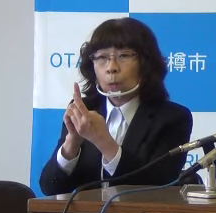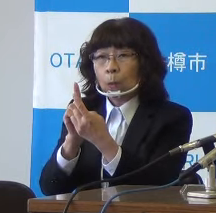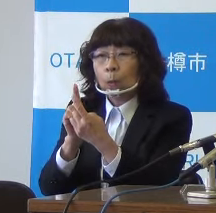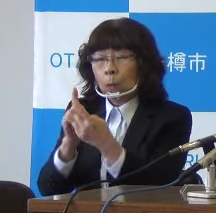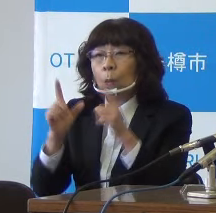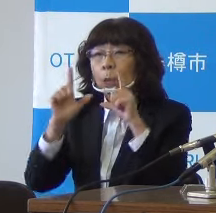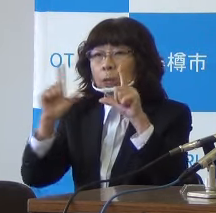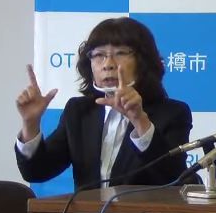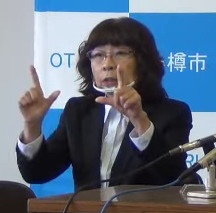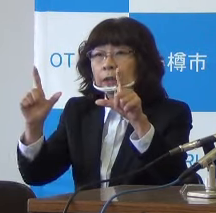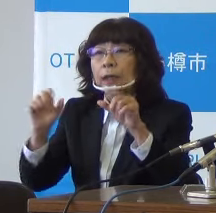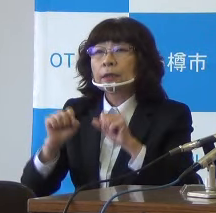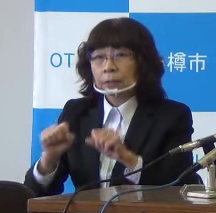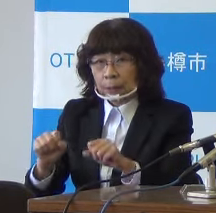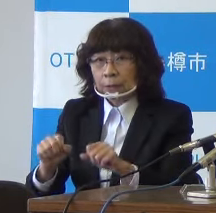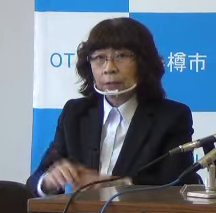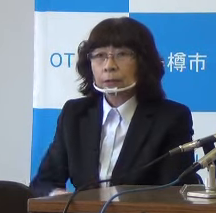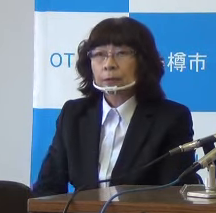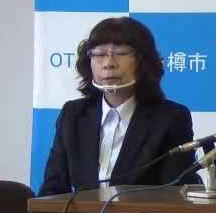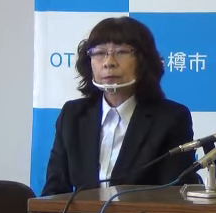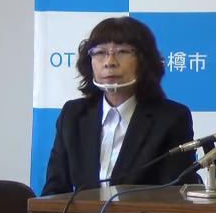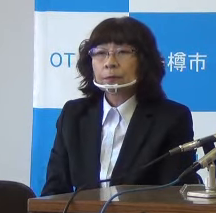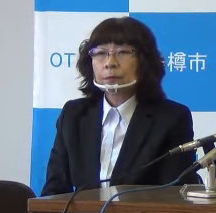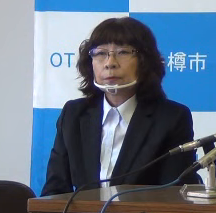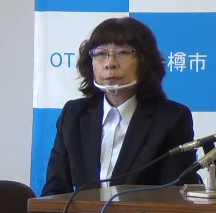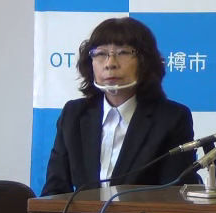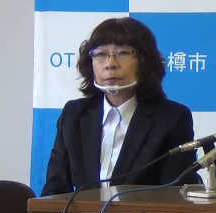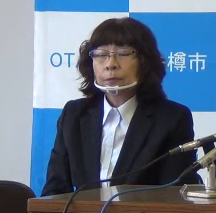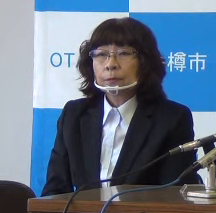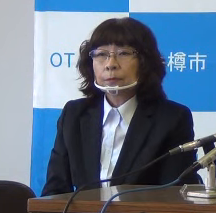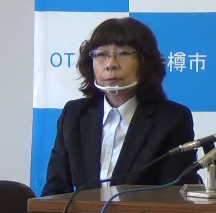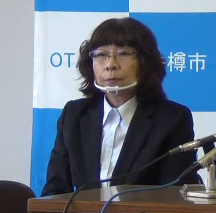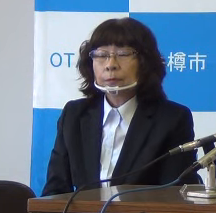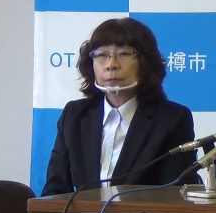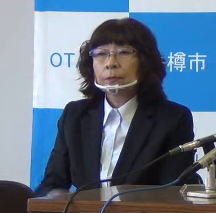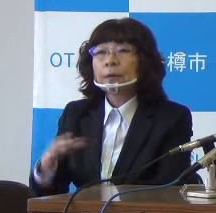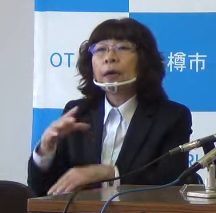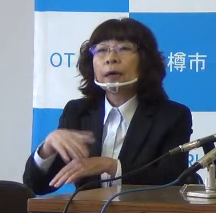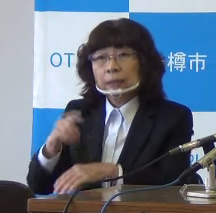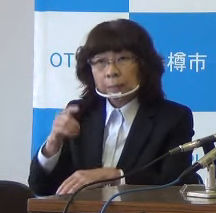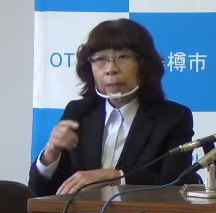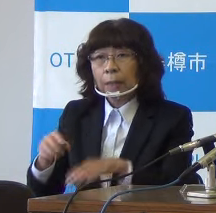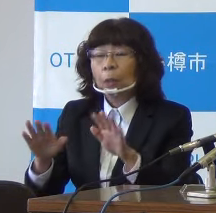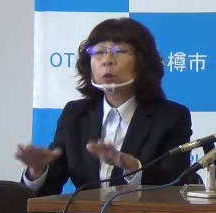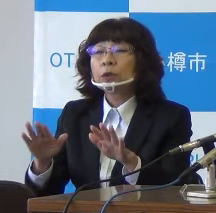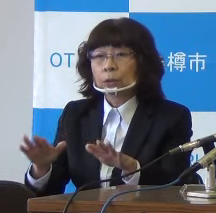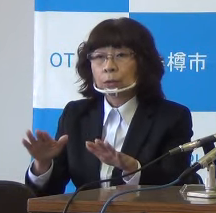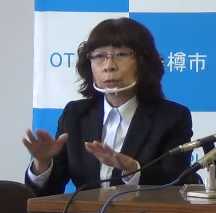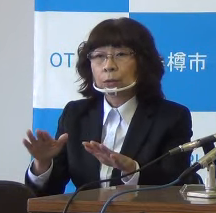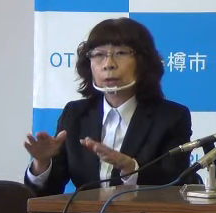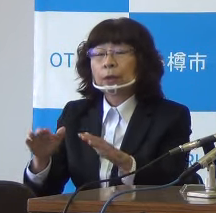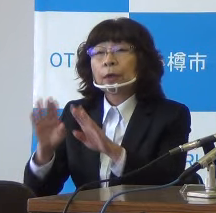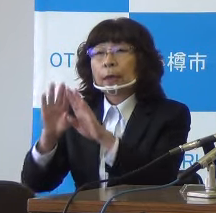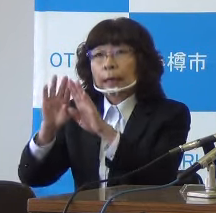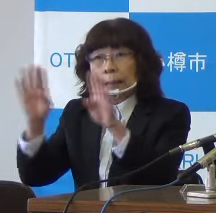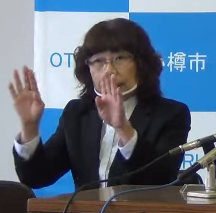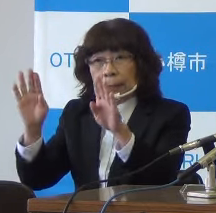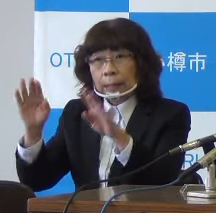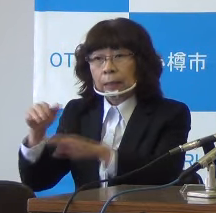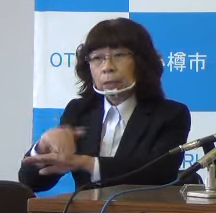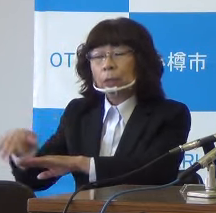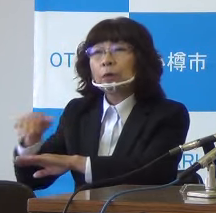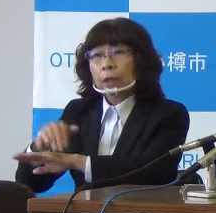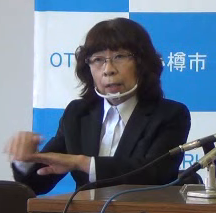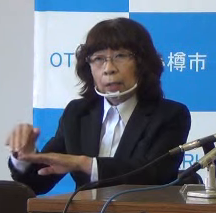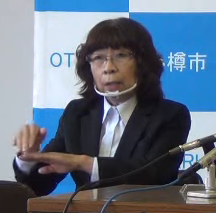お知らせをさせていただきたいと思います。当初本日開催が予定